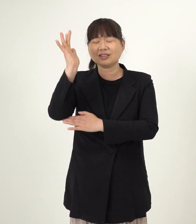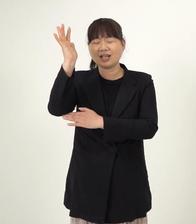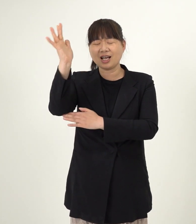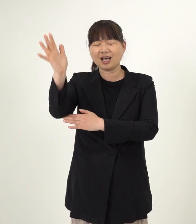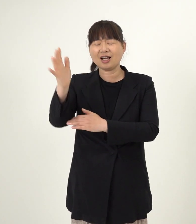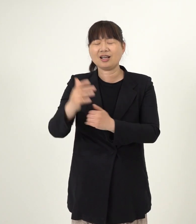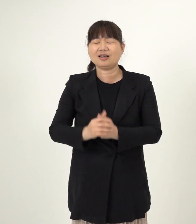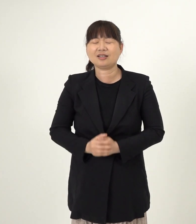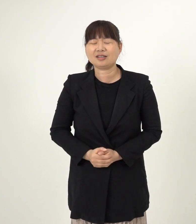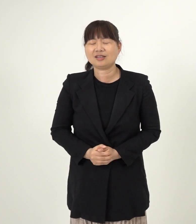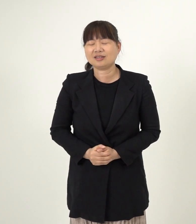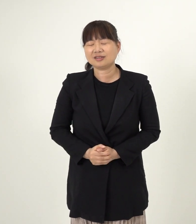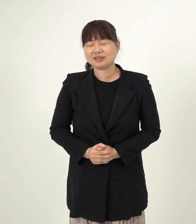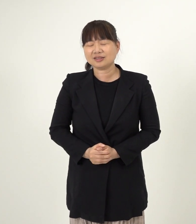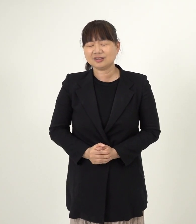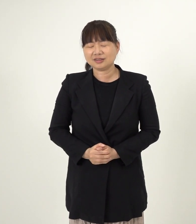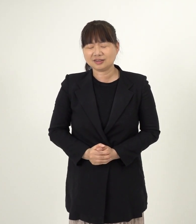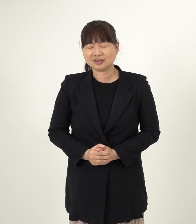영광